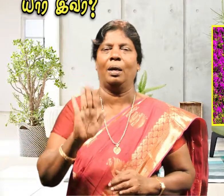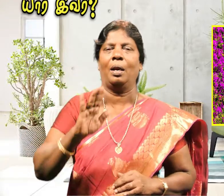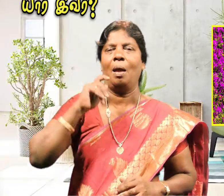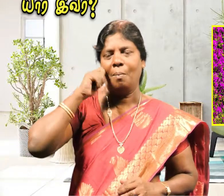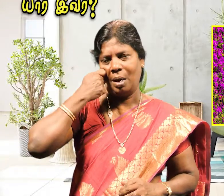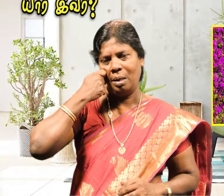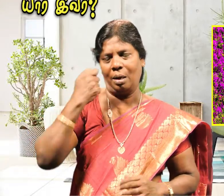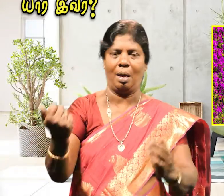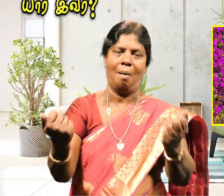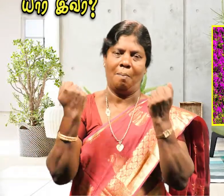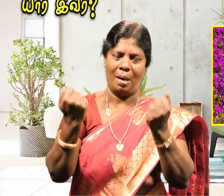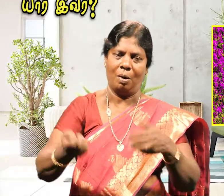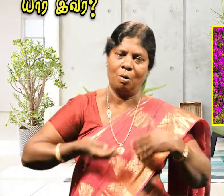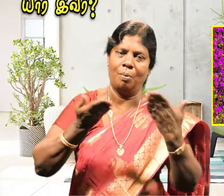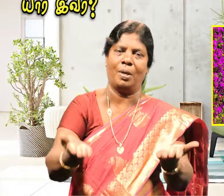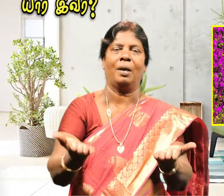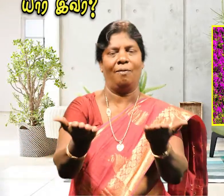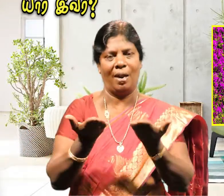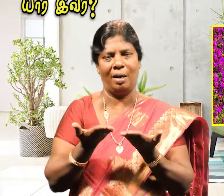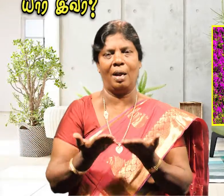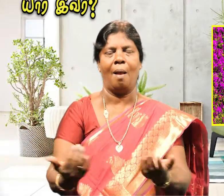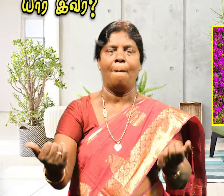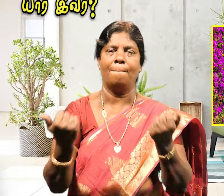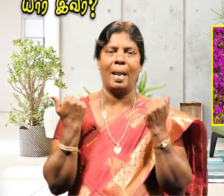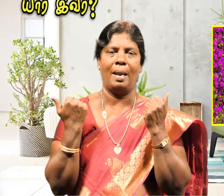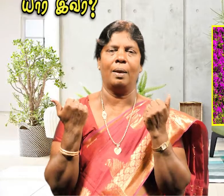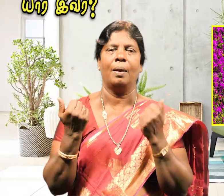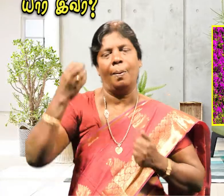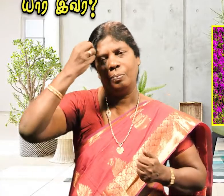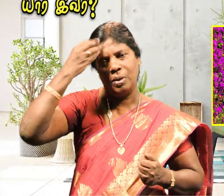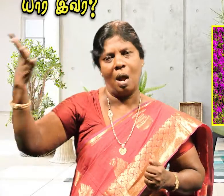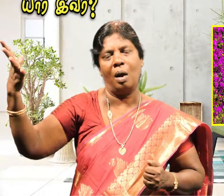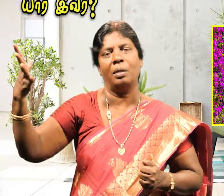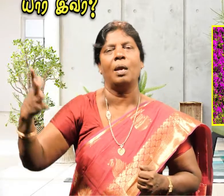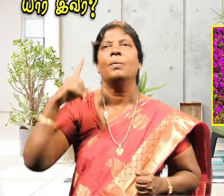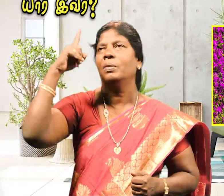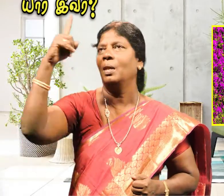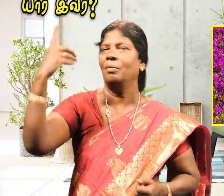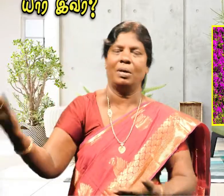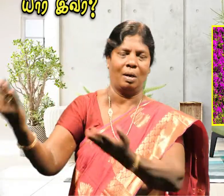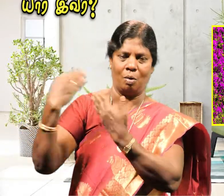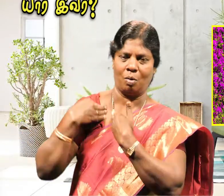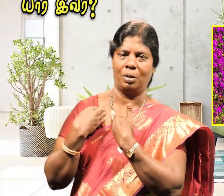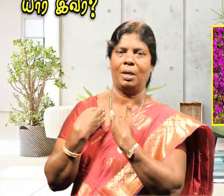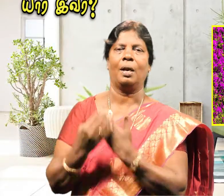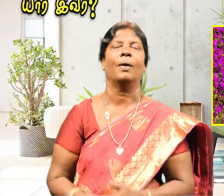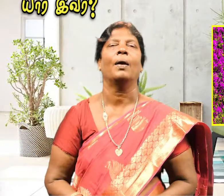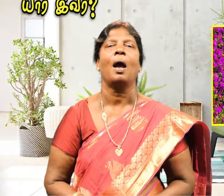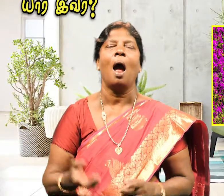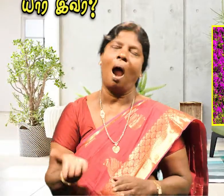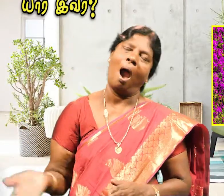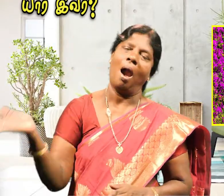மனிதர்களை வலுப்படுத்துவதற்கு வேண்டிய பலனையும் ஞானத்தையும் கடவுள் எங்களுக்கு